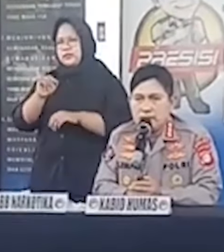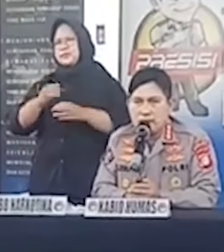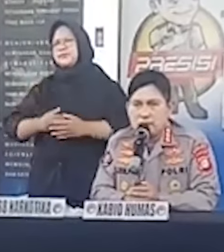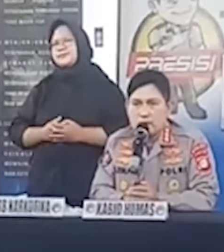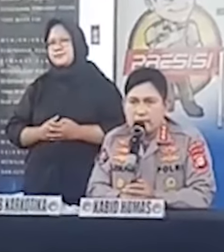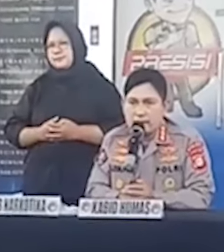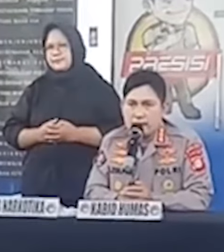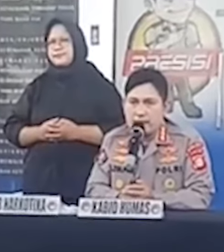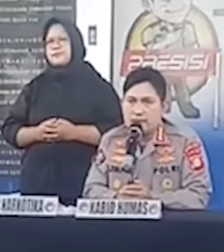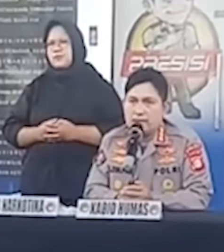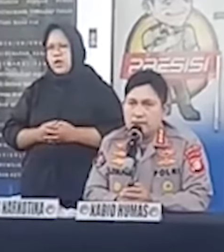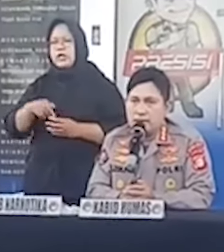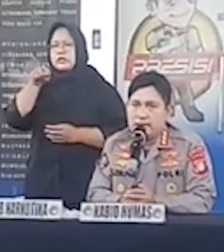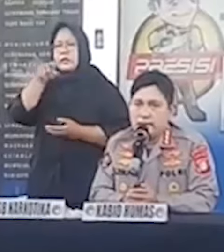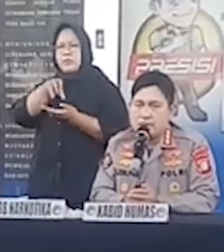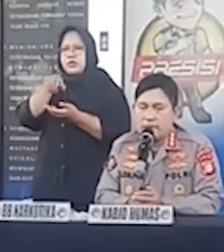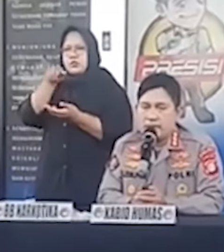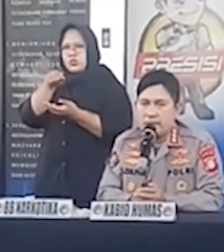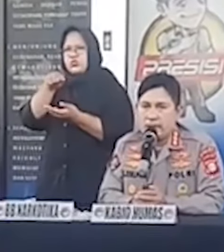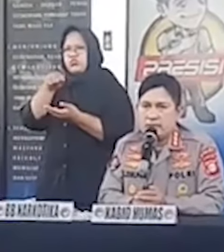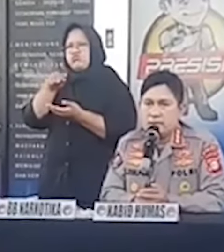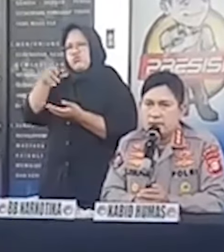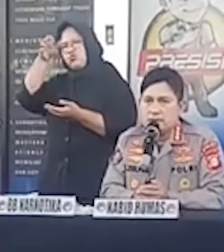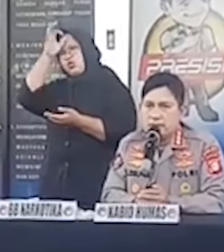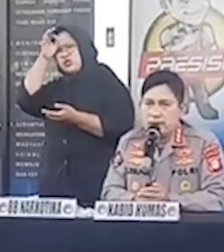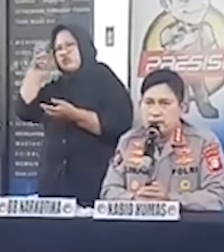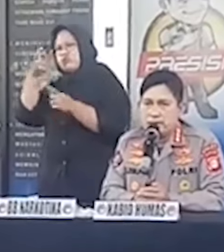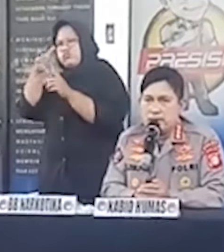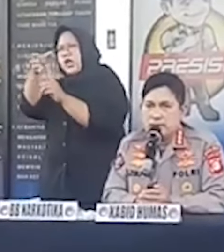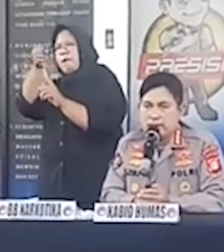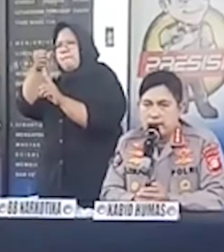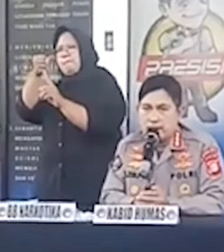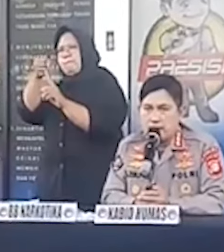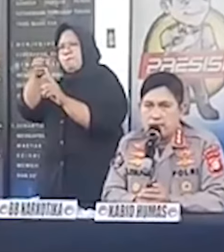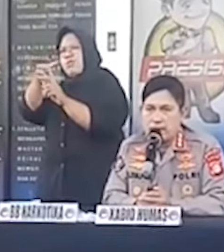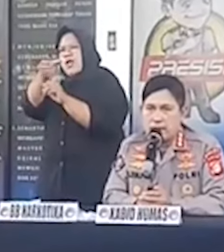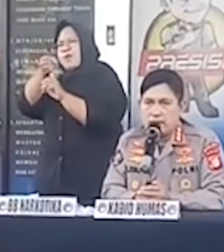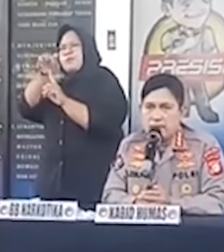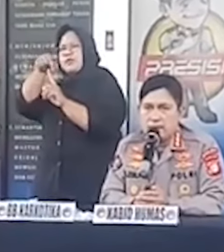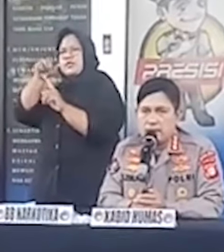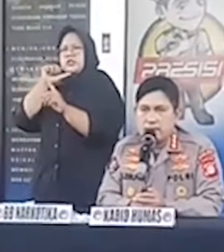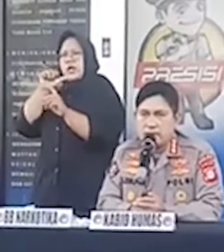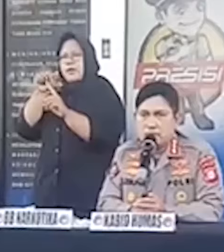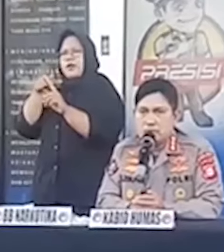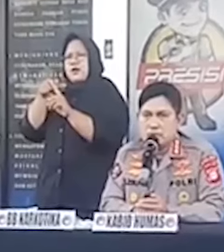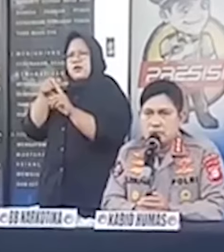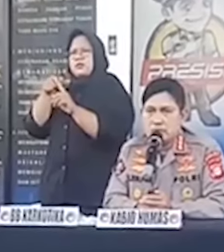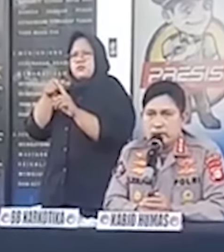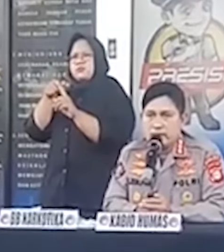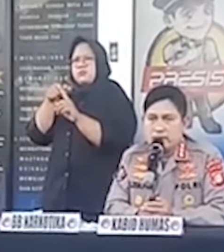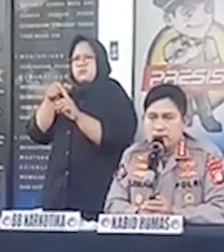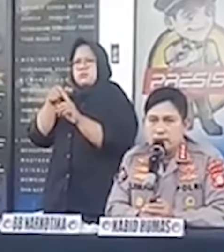Artis Bobby Joseph ditangkap polisi karena kasus narkoba jenis sabu, Jumat, tanggal 10 Desember tahun 2021, dini